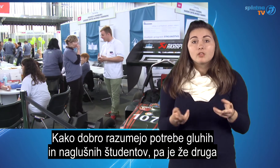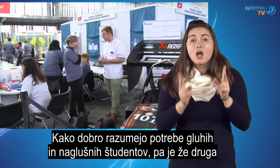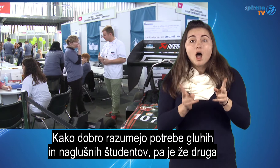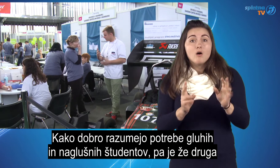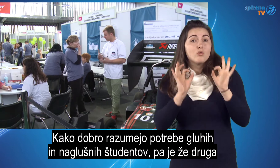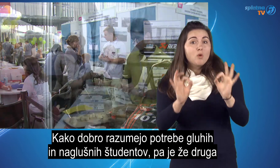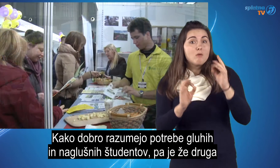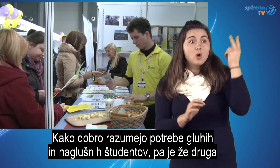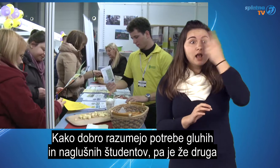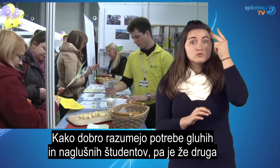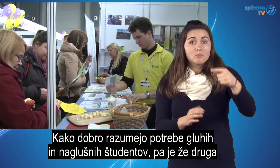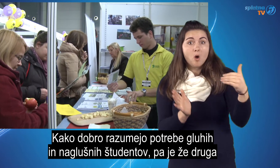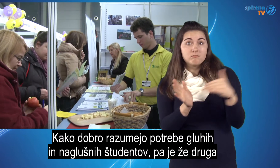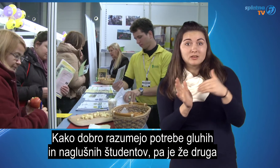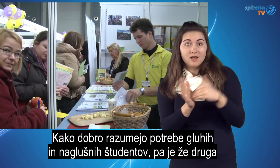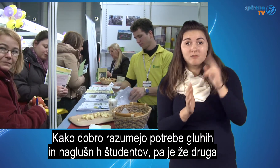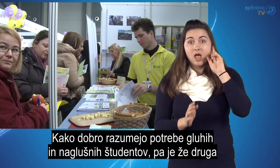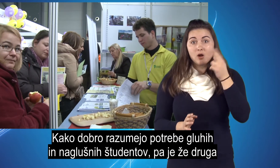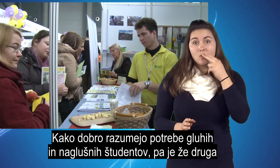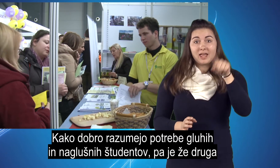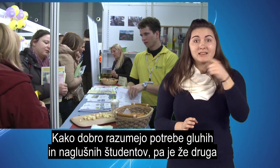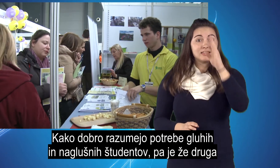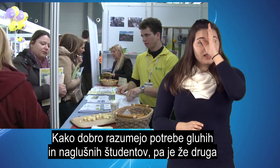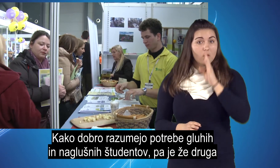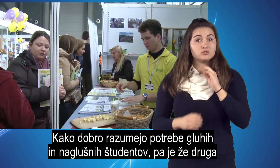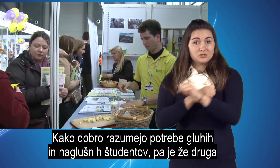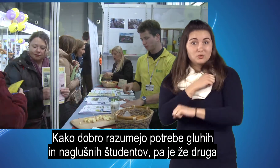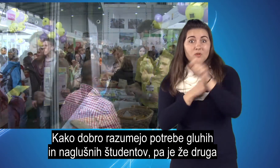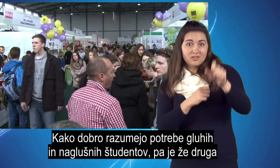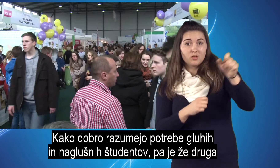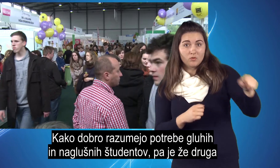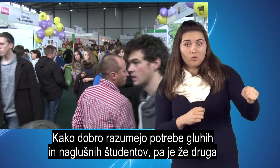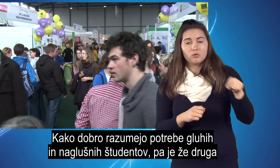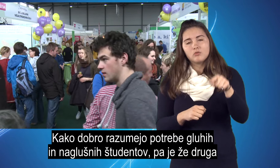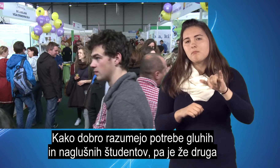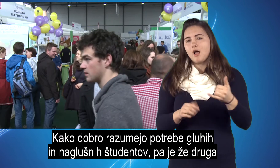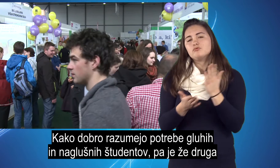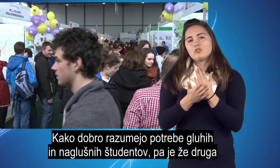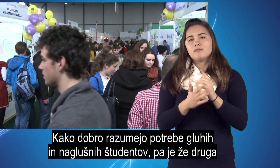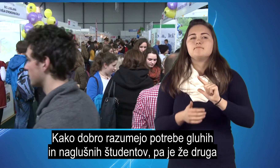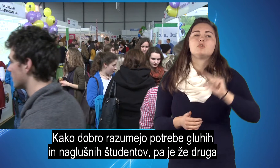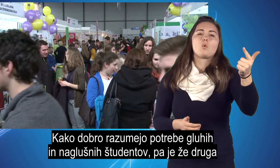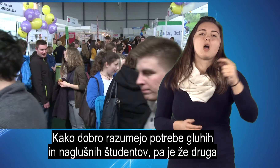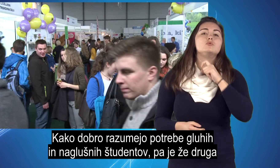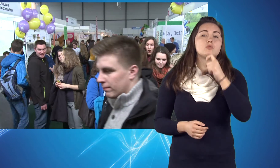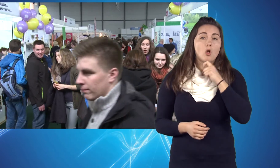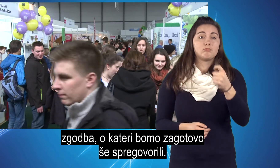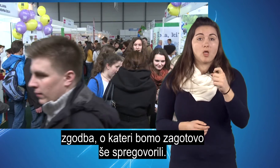Kako dobro razumejo potrebe gluhih in naglušnih študentov, pa je že druga zgodba, o kateri bomo zagotovo še spregovorili.